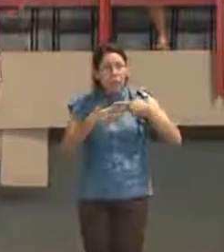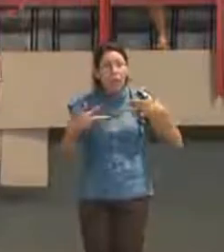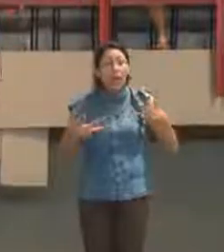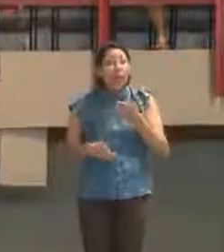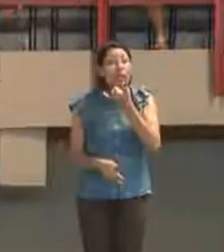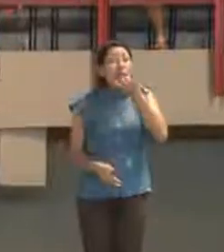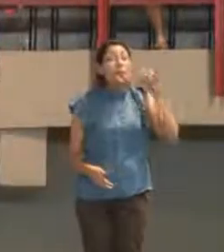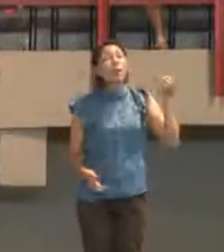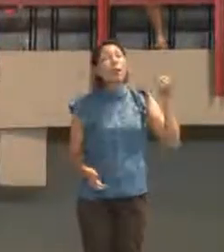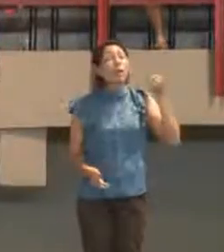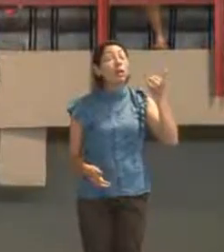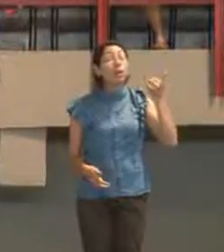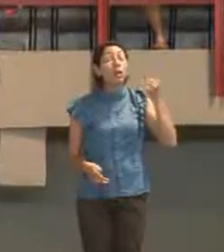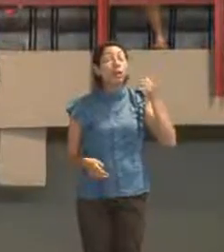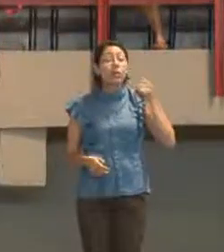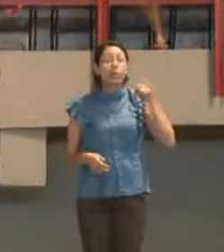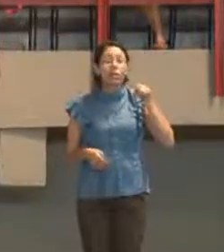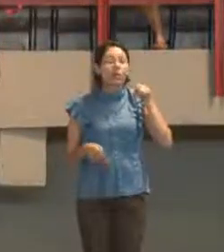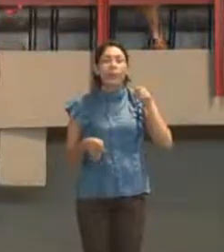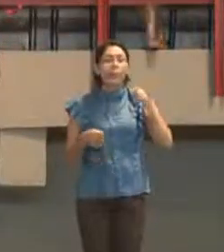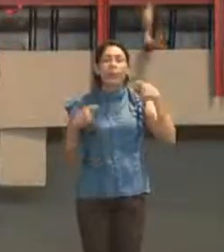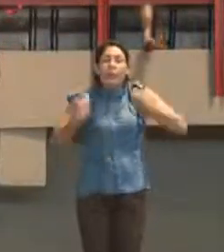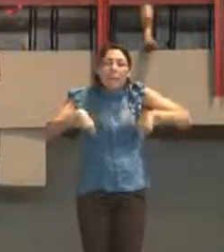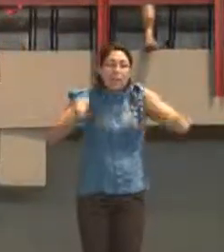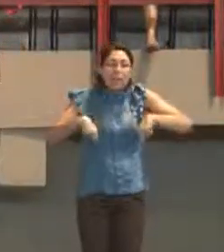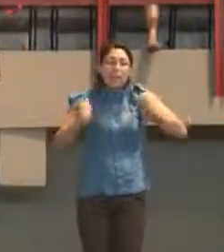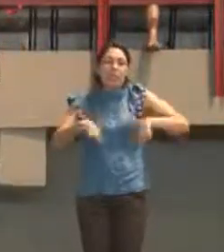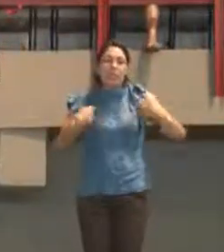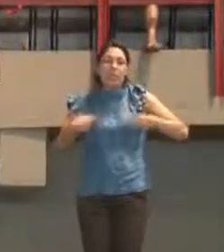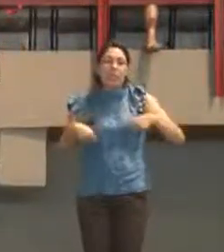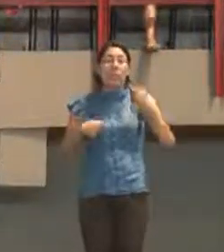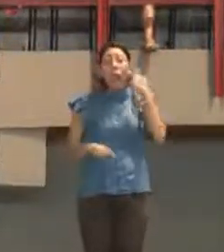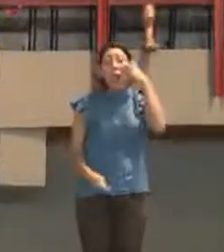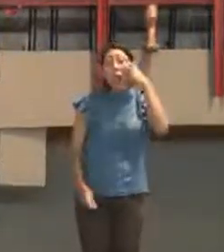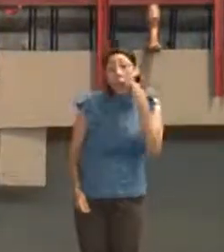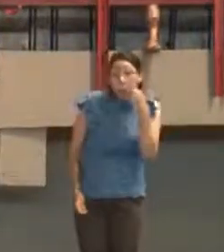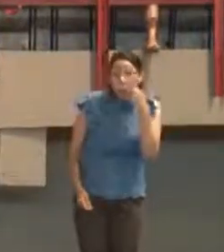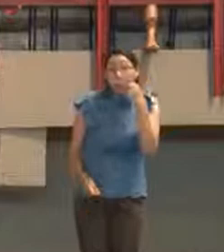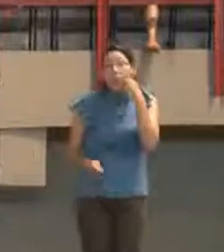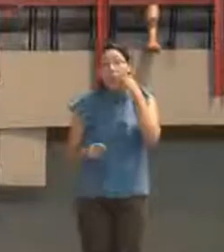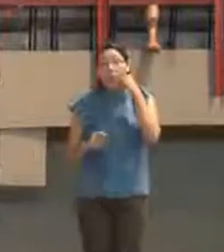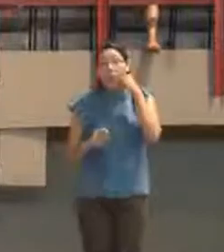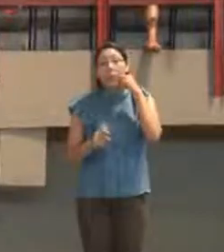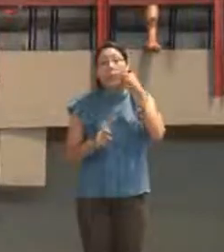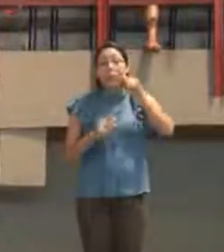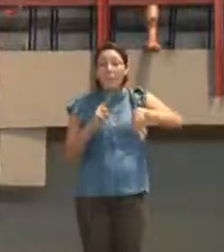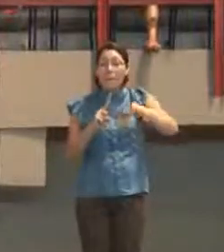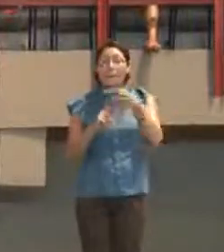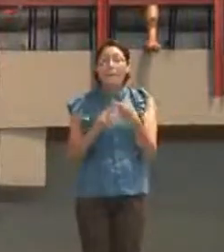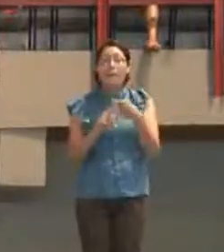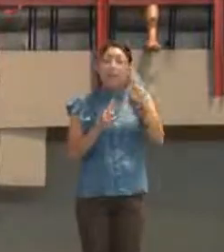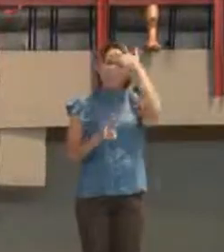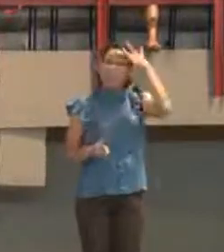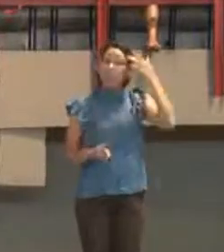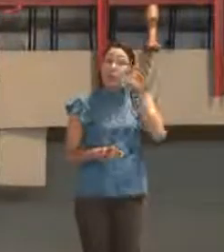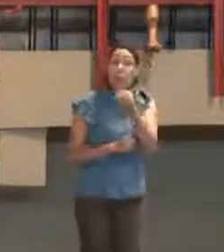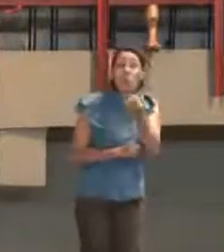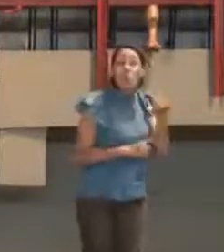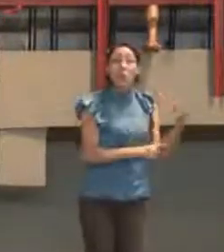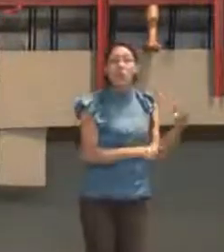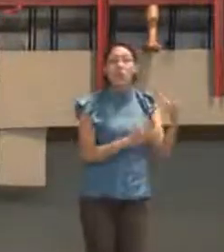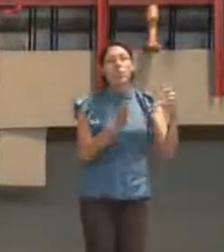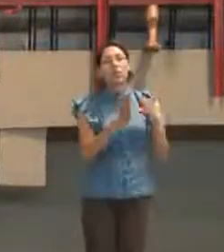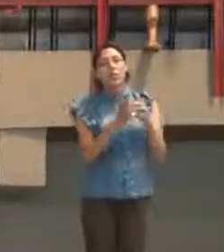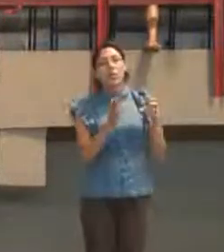depende diretamente do lucro, que é o L, e do número de funcionários, que ele chama